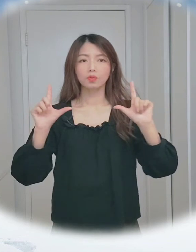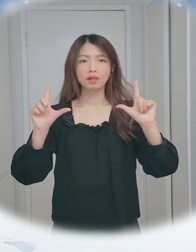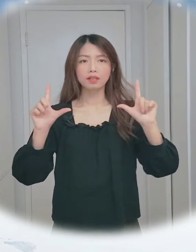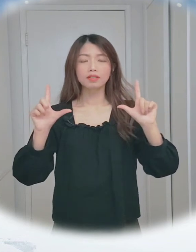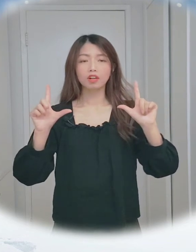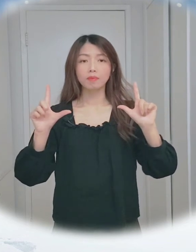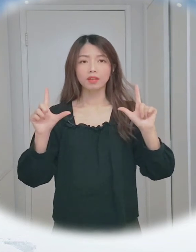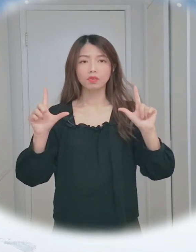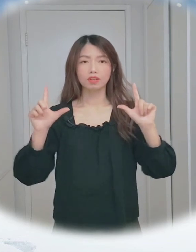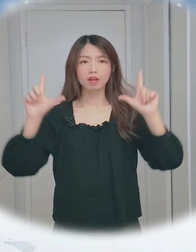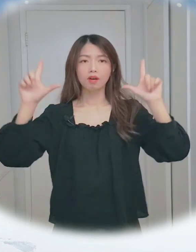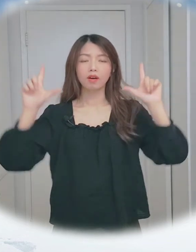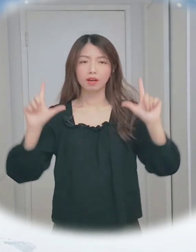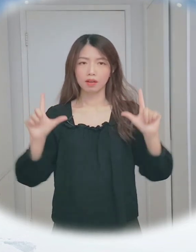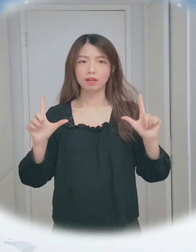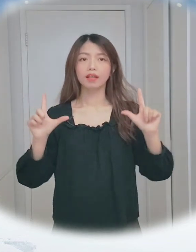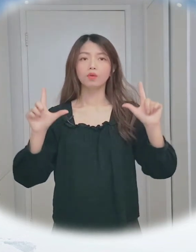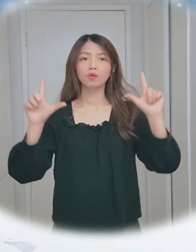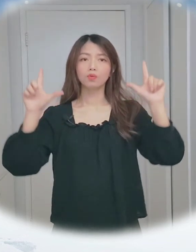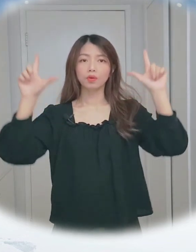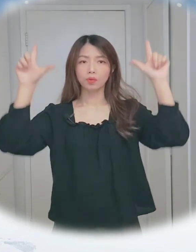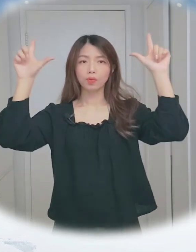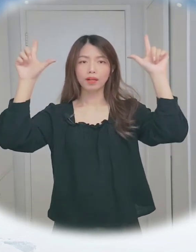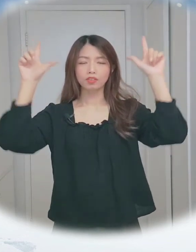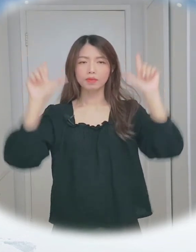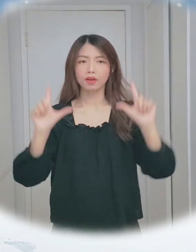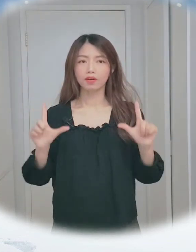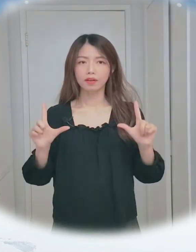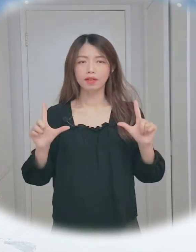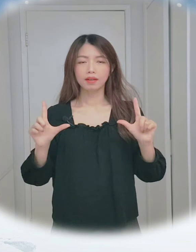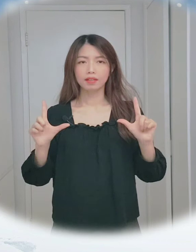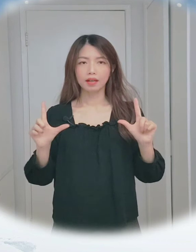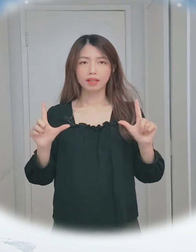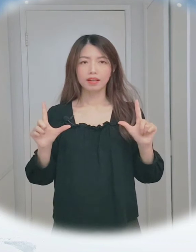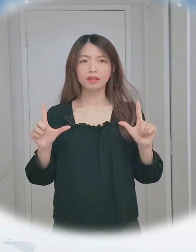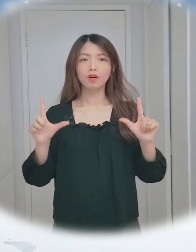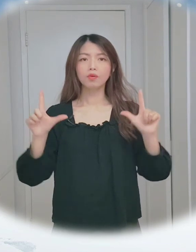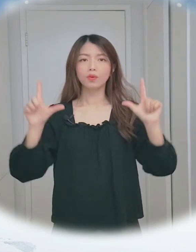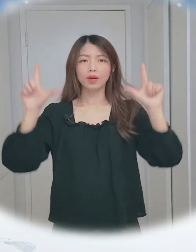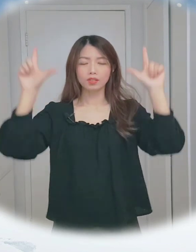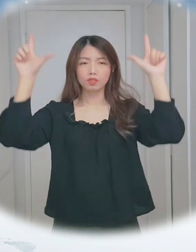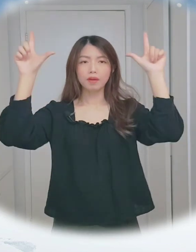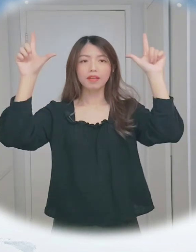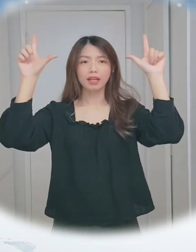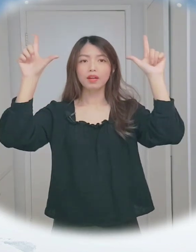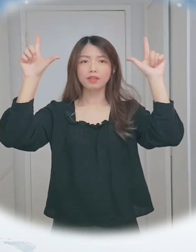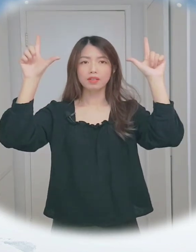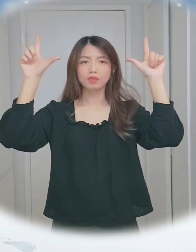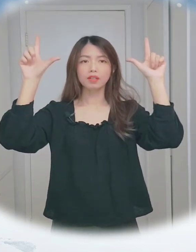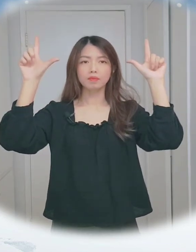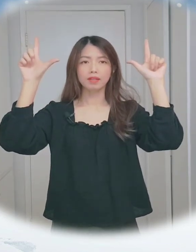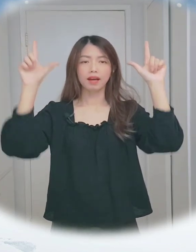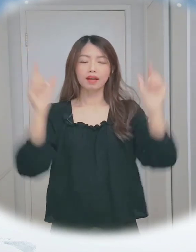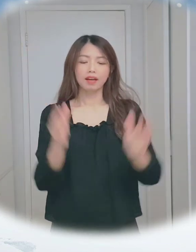양손을 니은처럼 만들어주셔서 그대로 위로 올라가주시면 돼요. 이 상태에서 위로 올라가주시면 날이라고